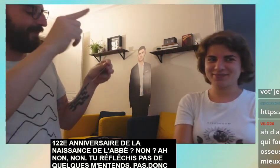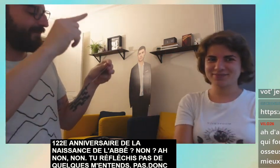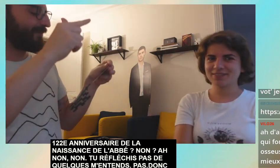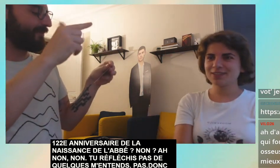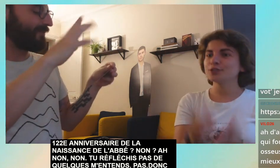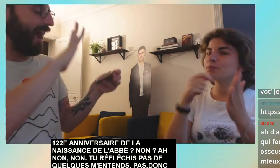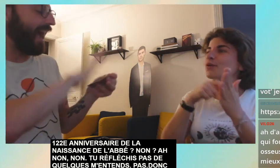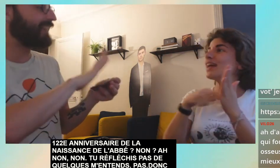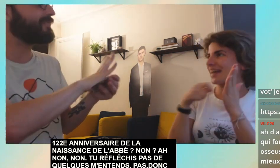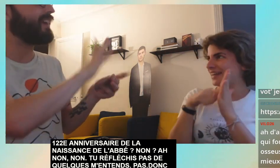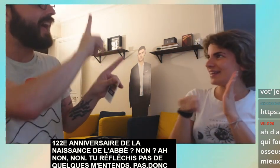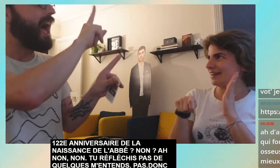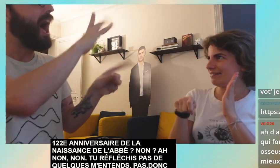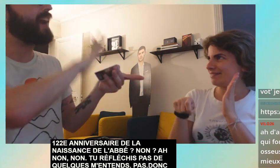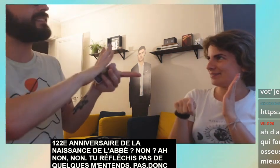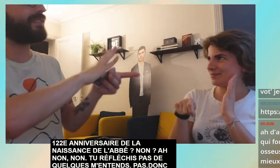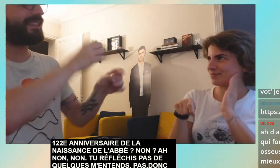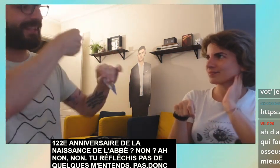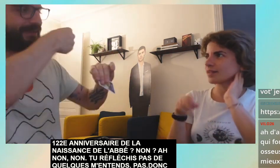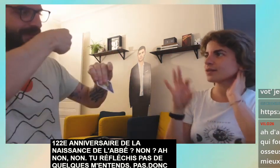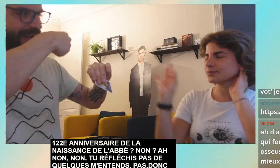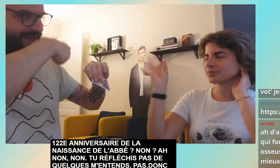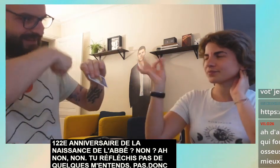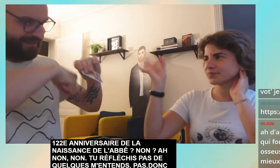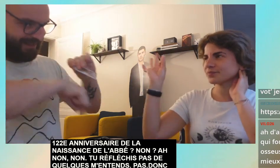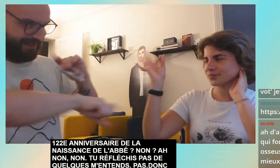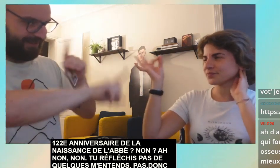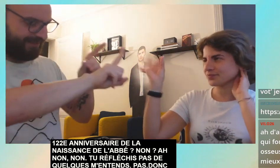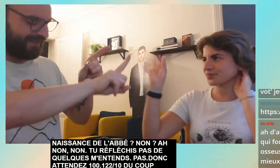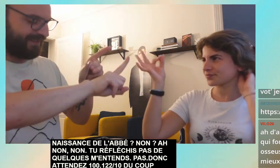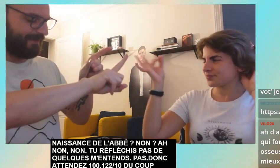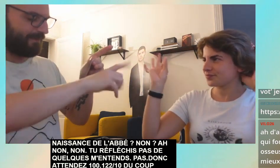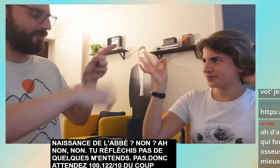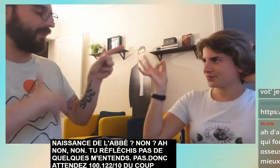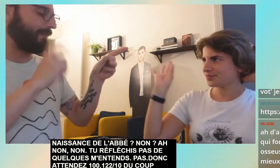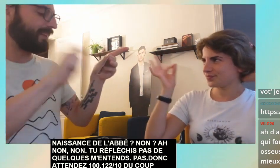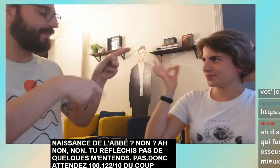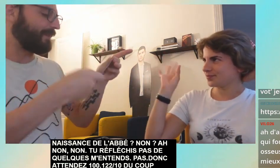122e du coup. Il peut écrire. Anniversaire de la naissance de l'abbé de l'épée.